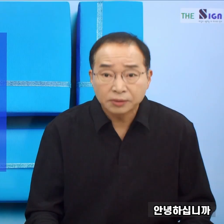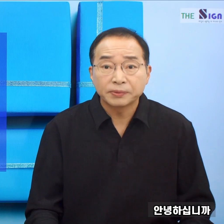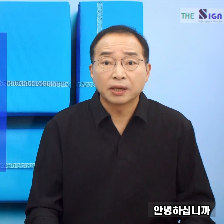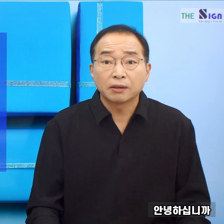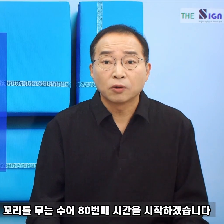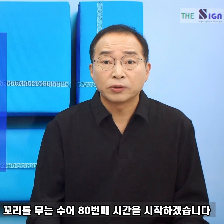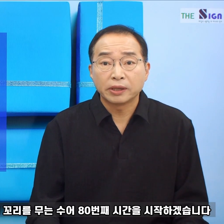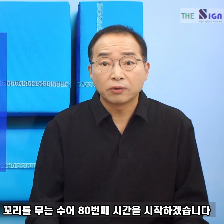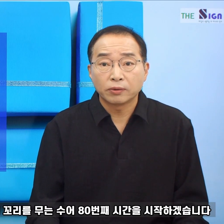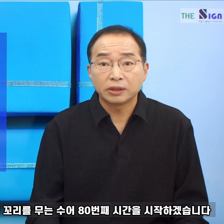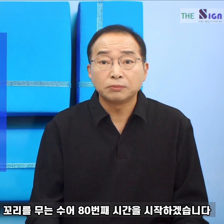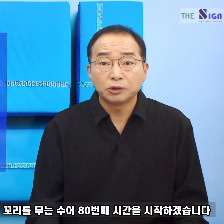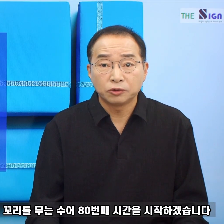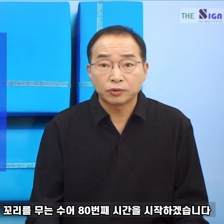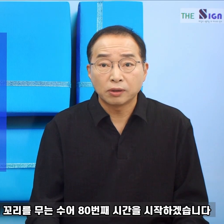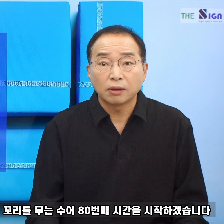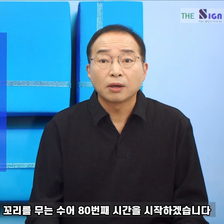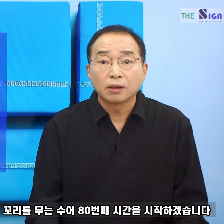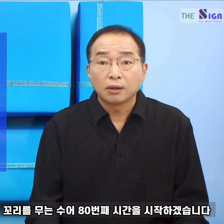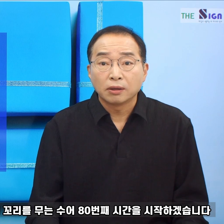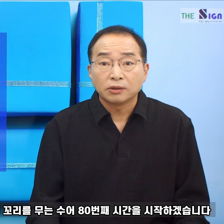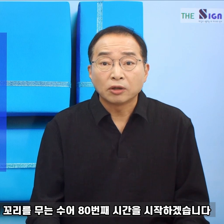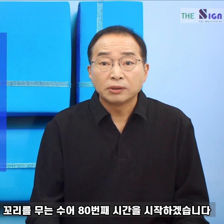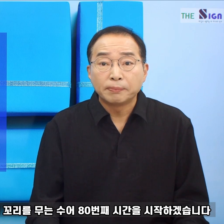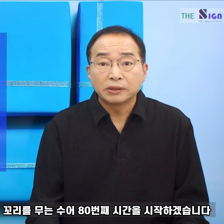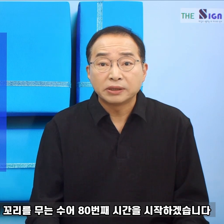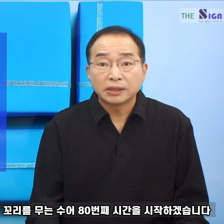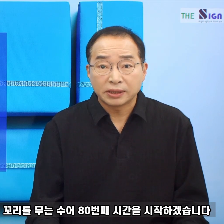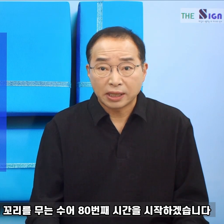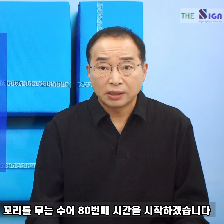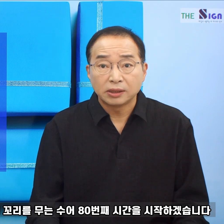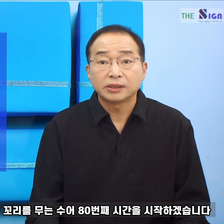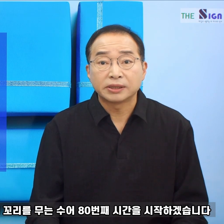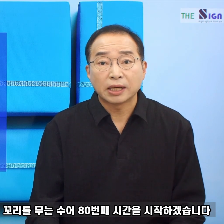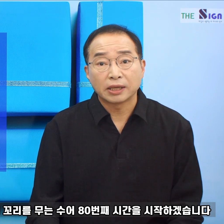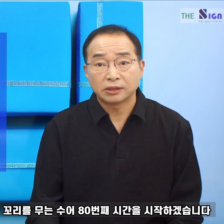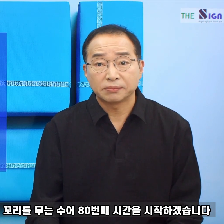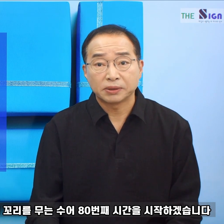안녕하십니까. 꼬리에 꼬리를 무는 수어 80번째 시간을 시작하겠습니다.